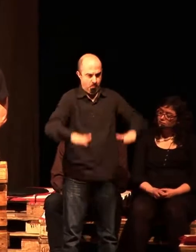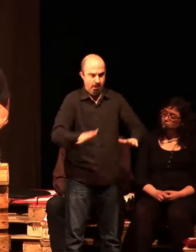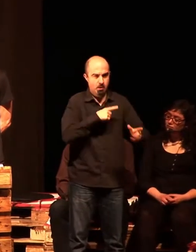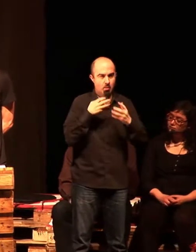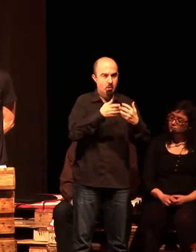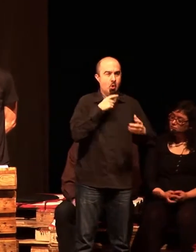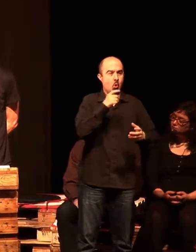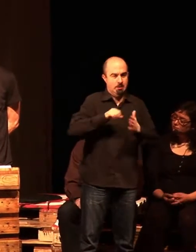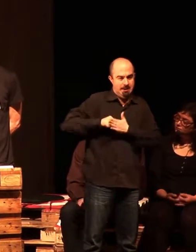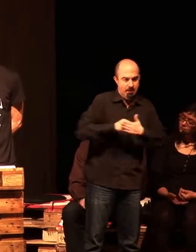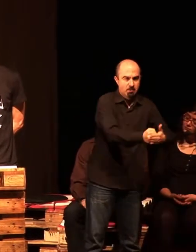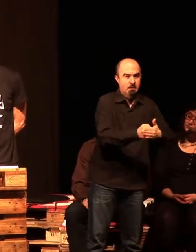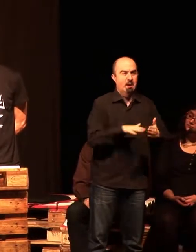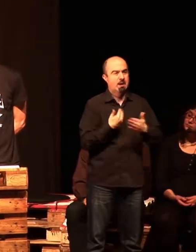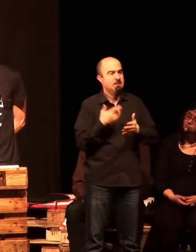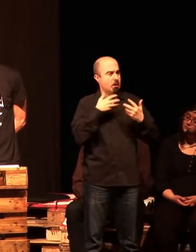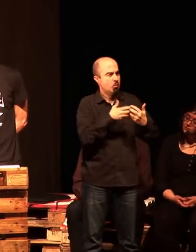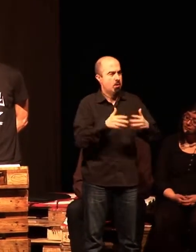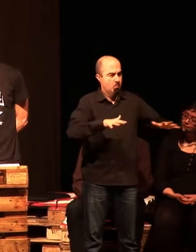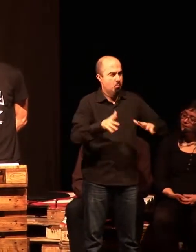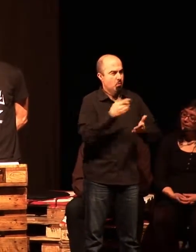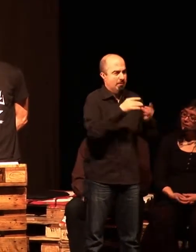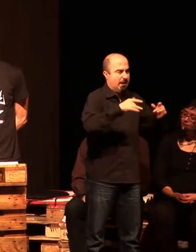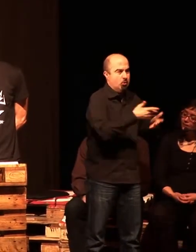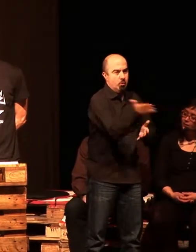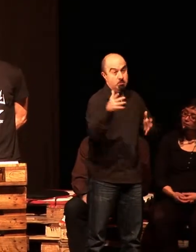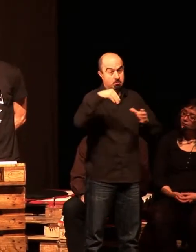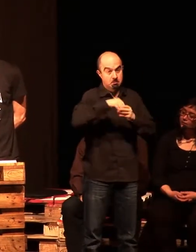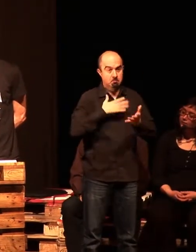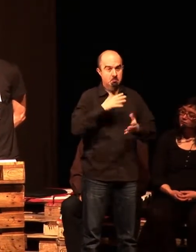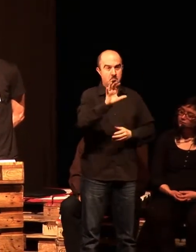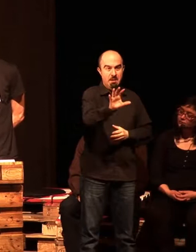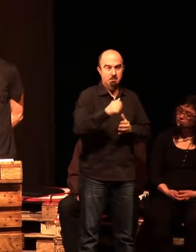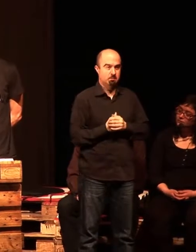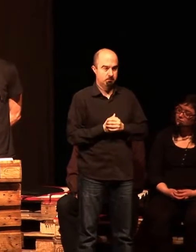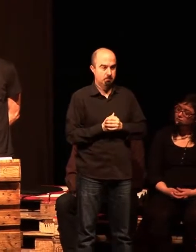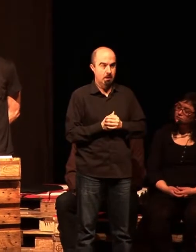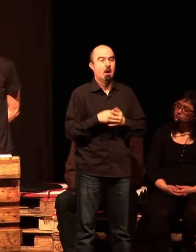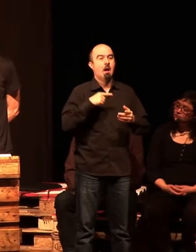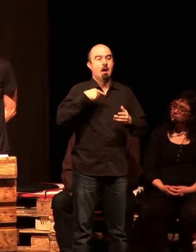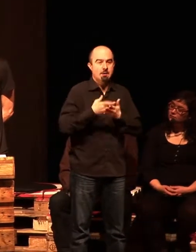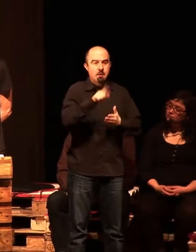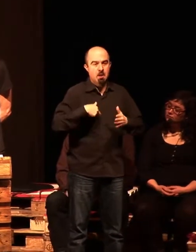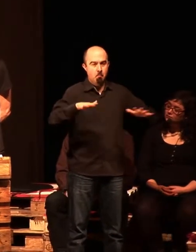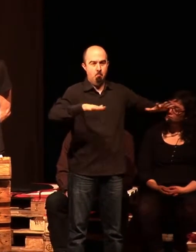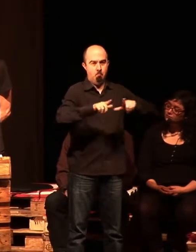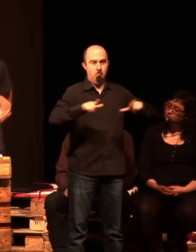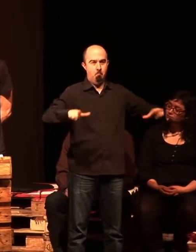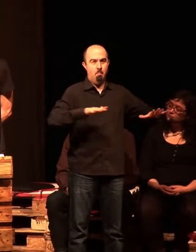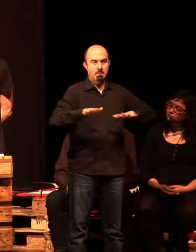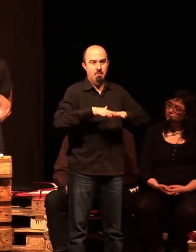la repressió, en les lluites que es mouen en tots els territoris del nostre país i a través també de les plataformes